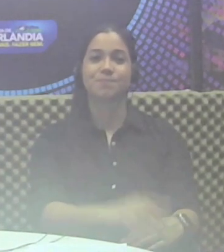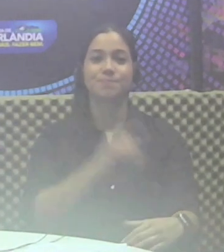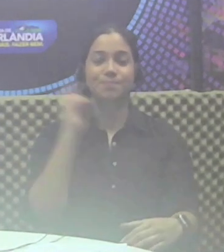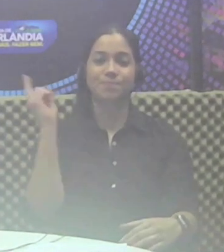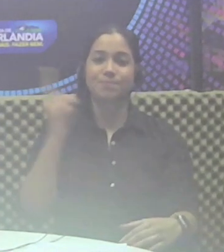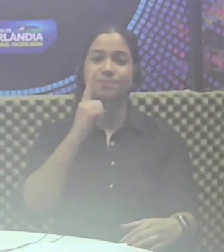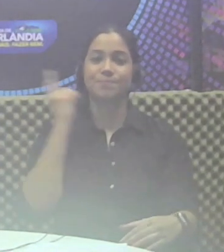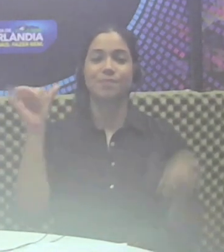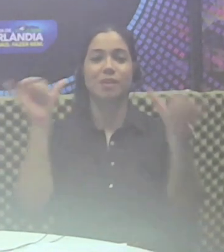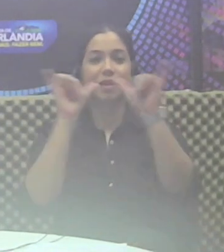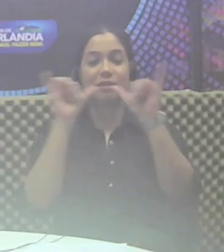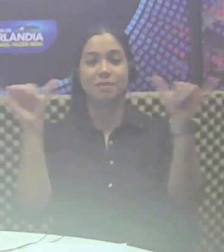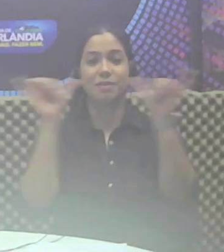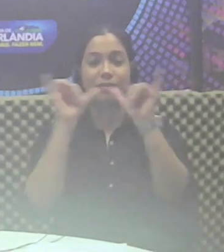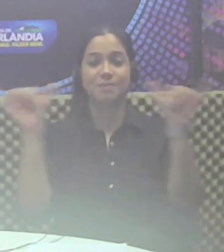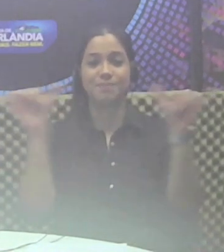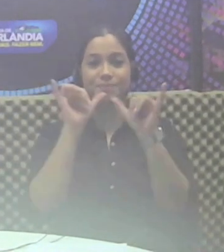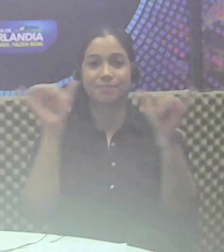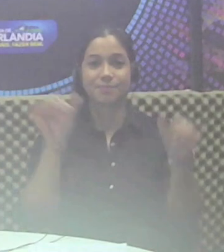Giro de